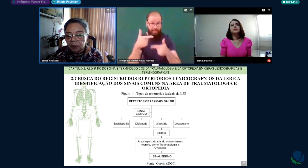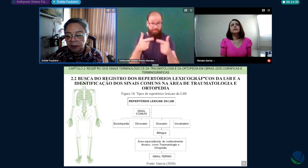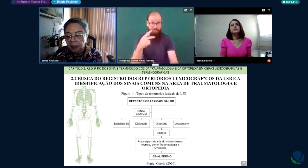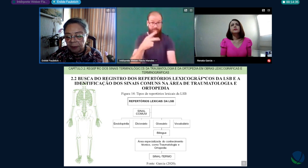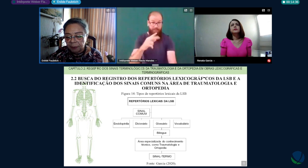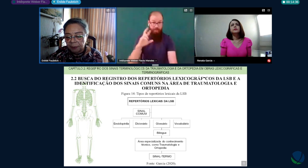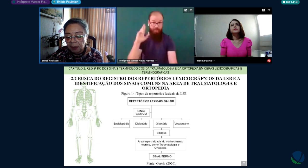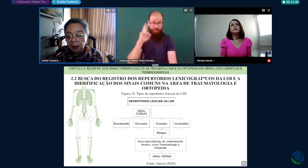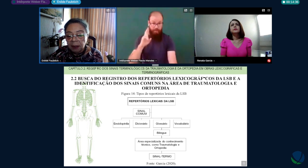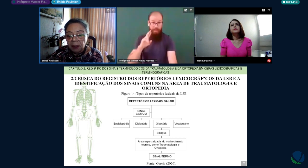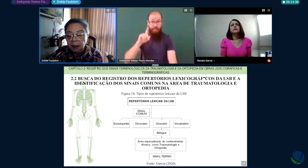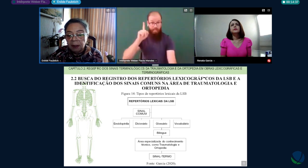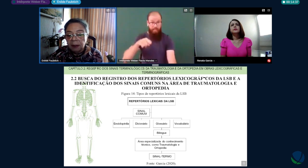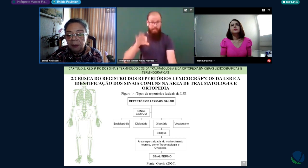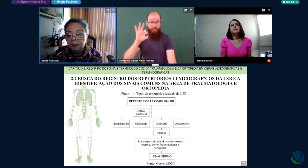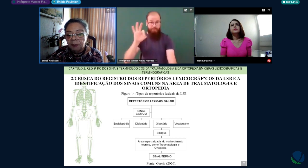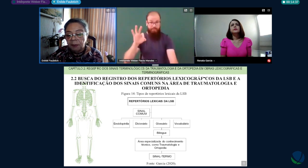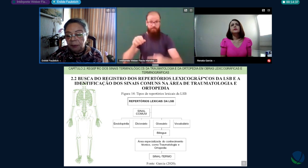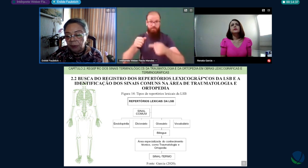Renata é um glossário